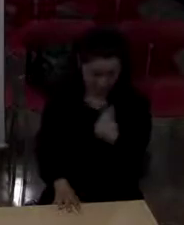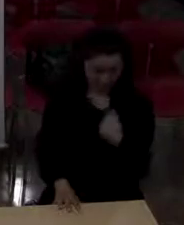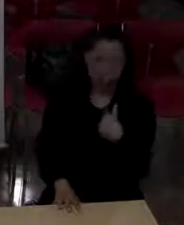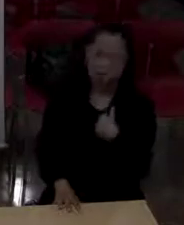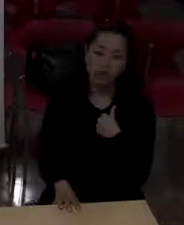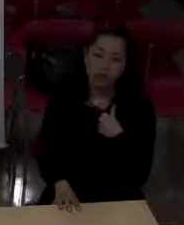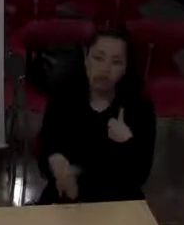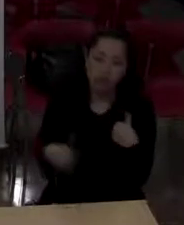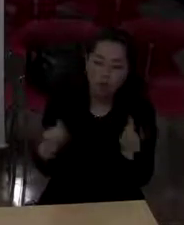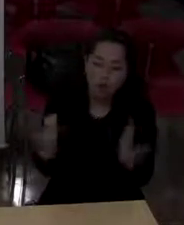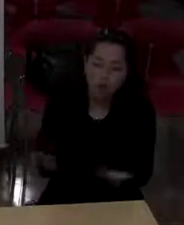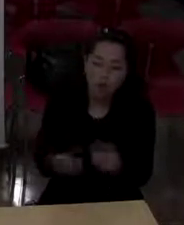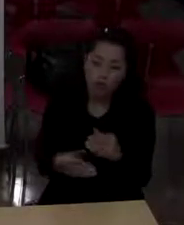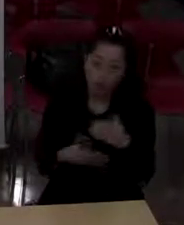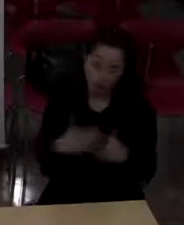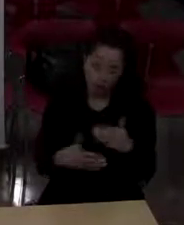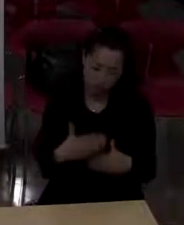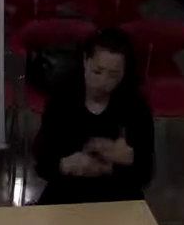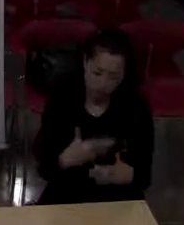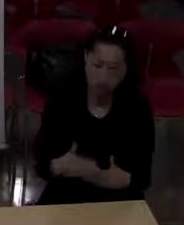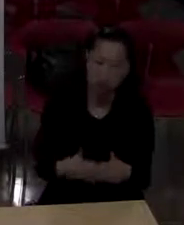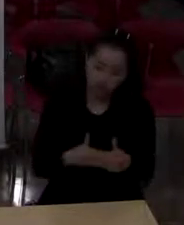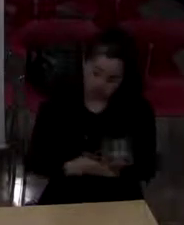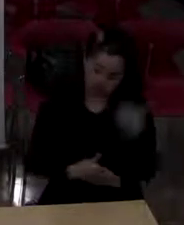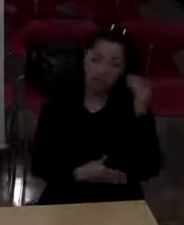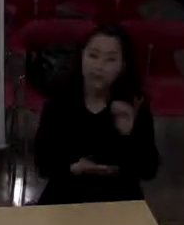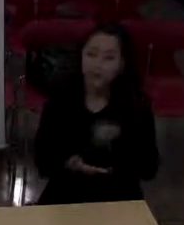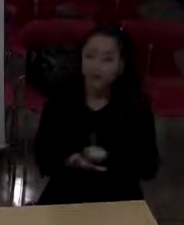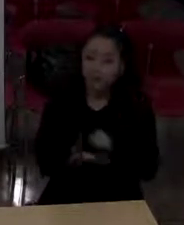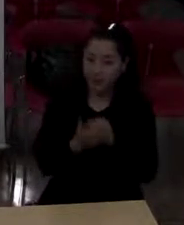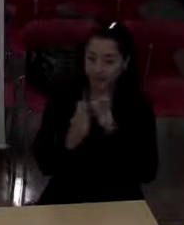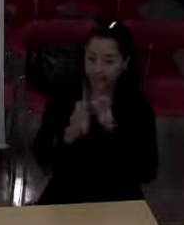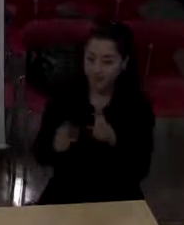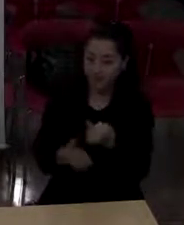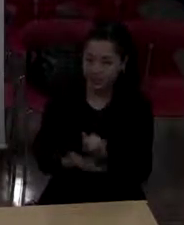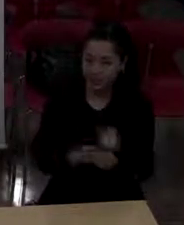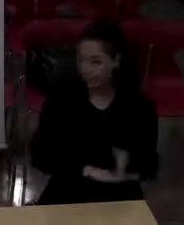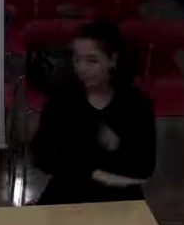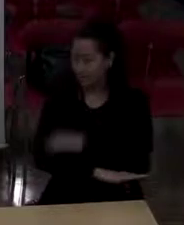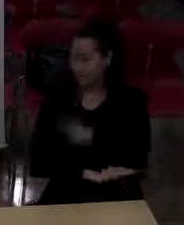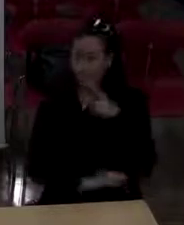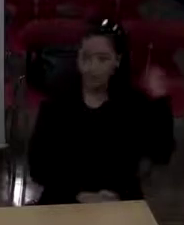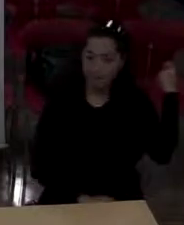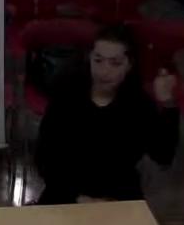iniciado, pues le diría lo mismo que a los compañeros de META.